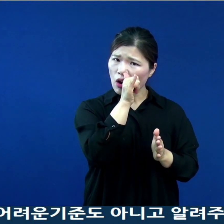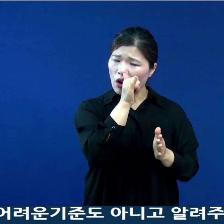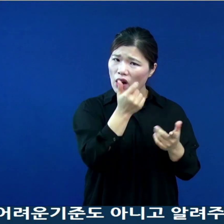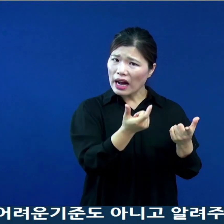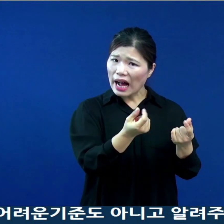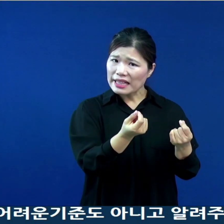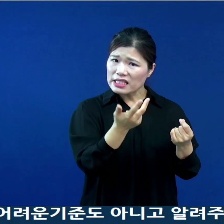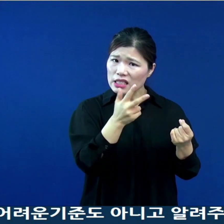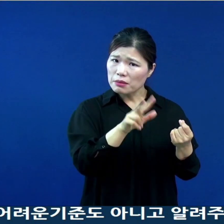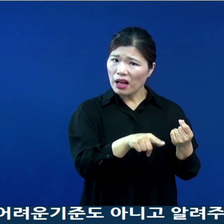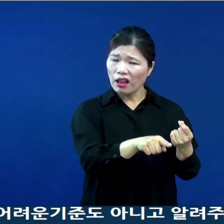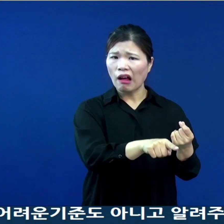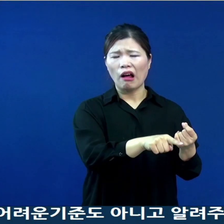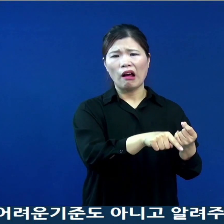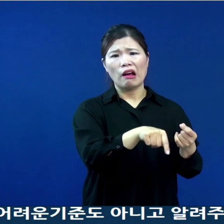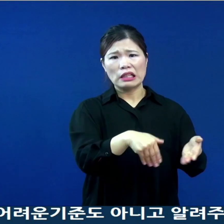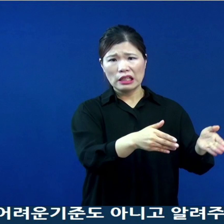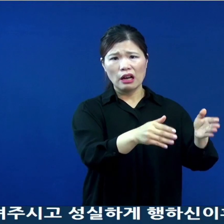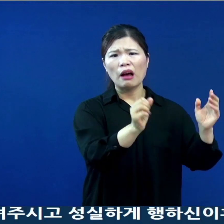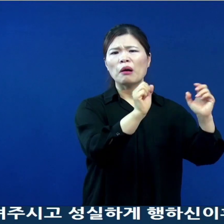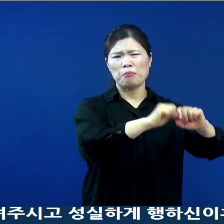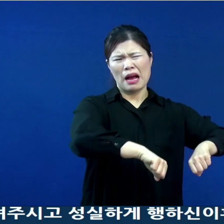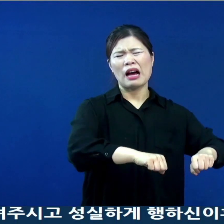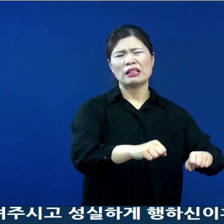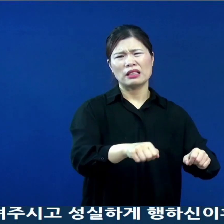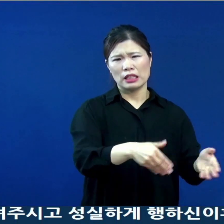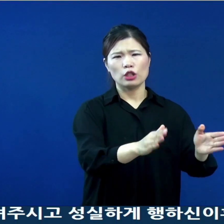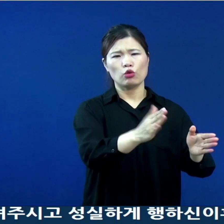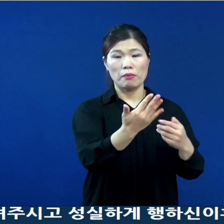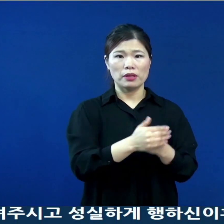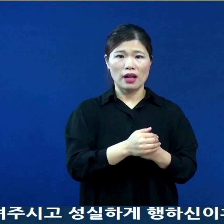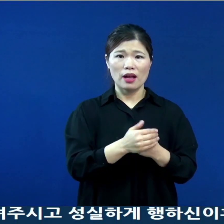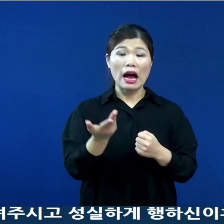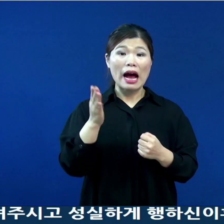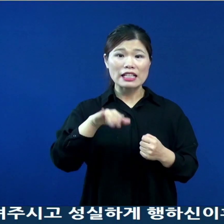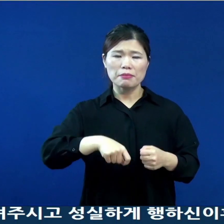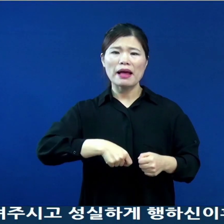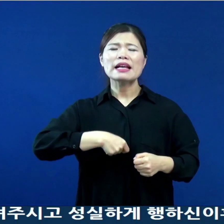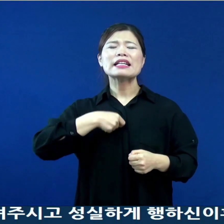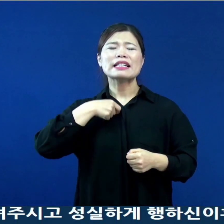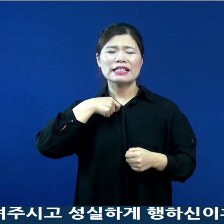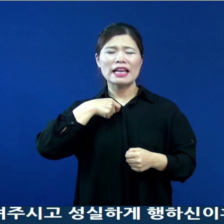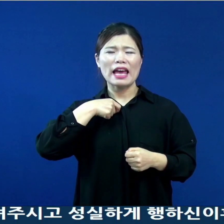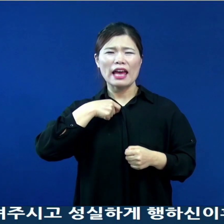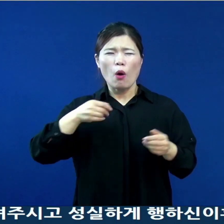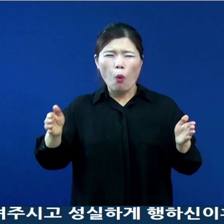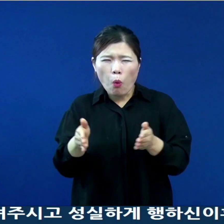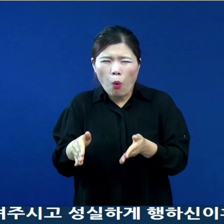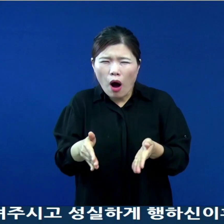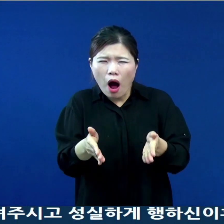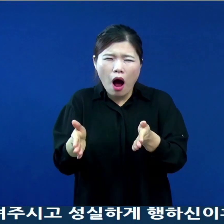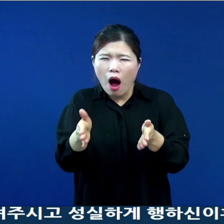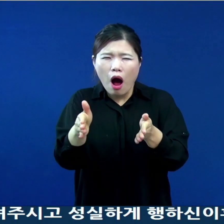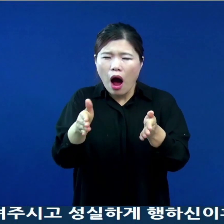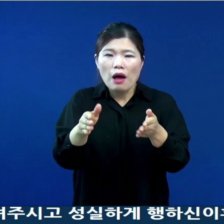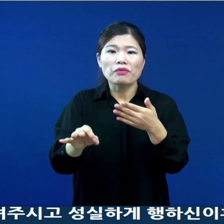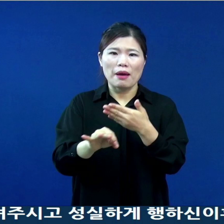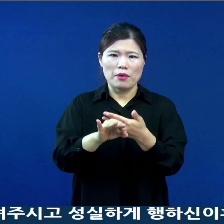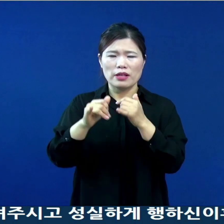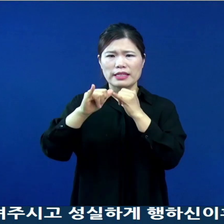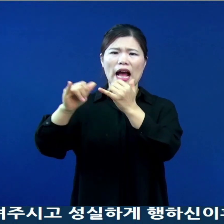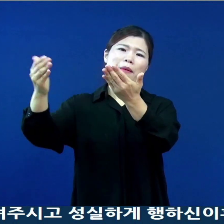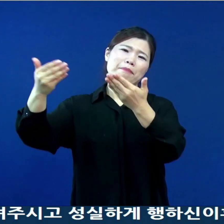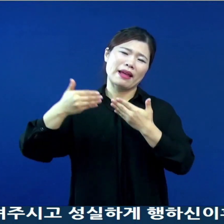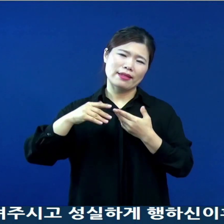망하는 길이고, 의를 따라 하나님의 길을 가는 것이 상을 받는 길이라는 사실을